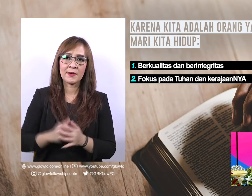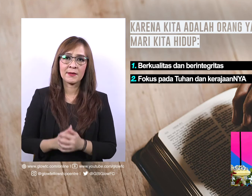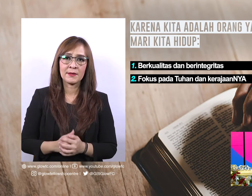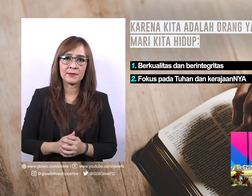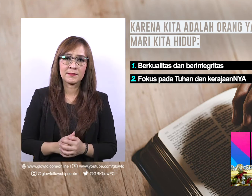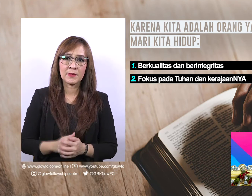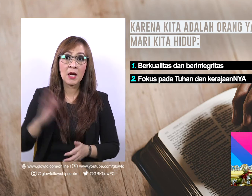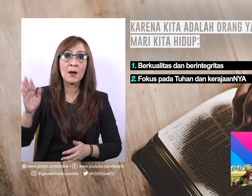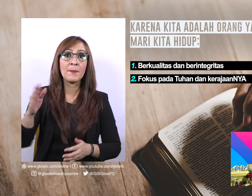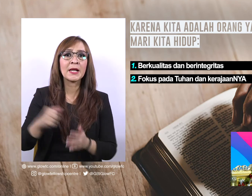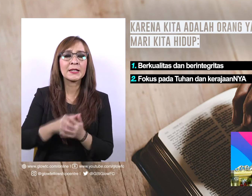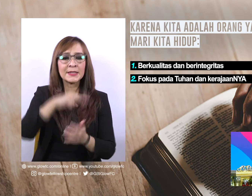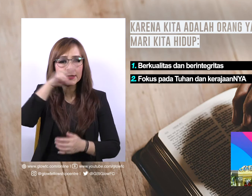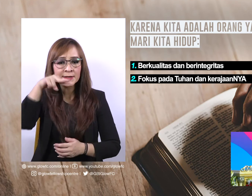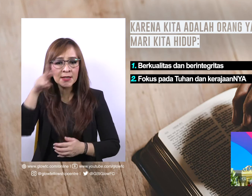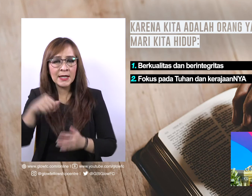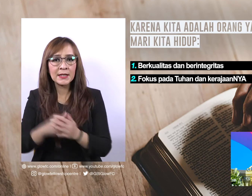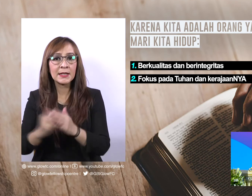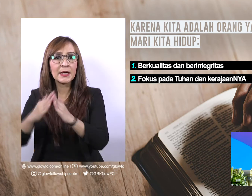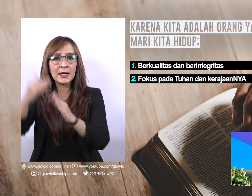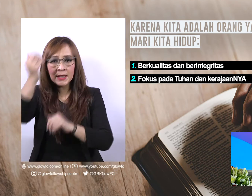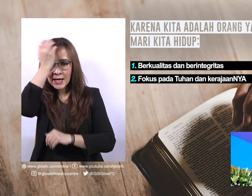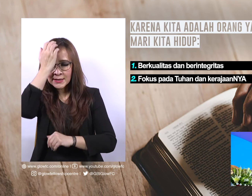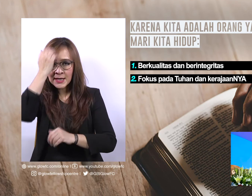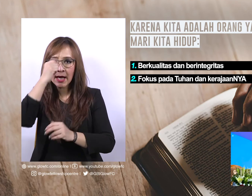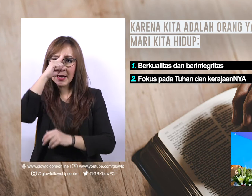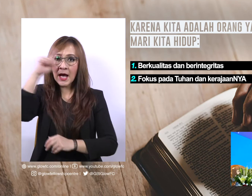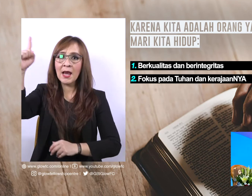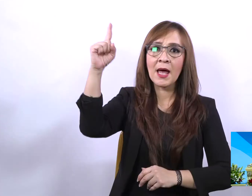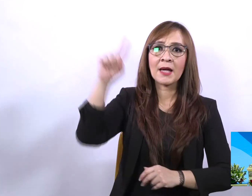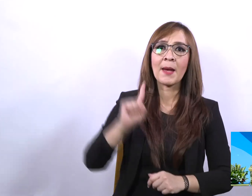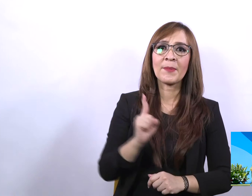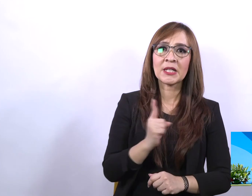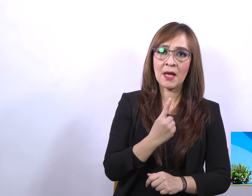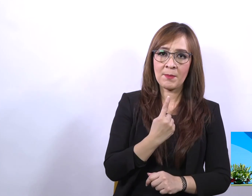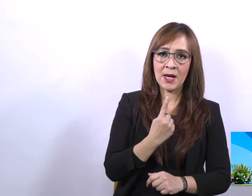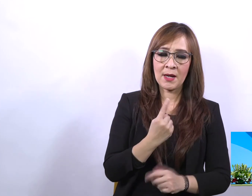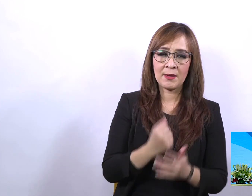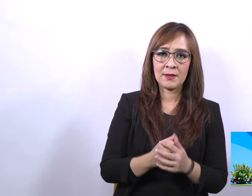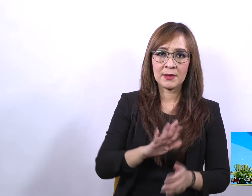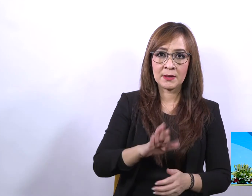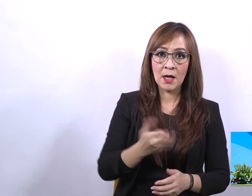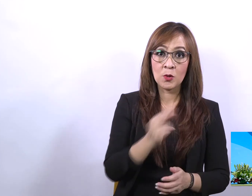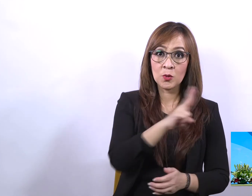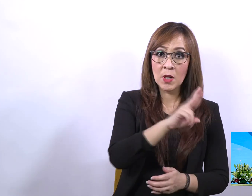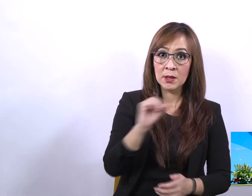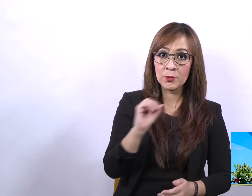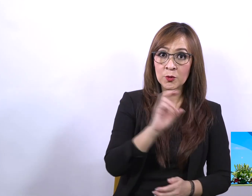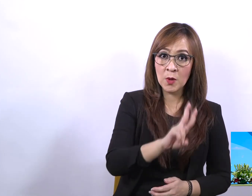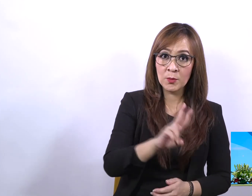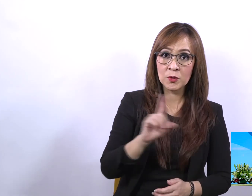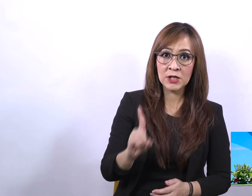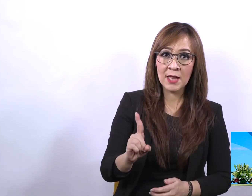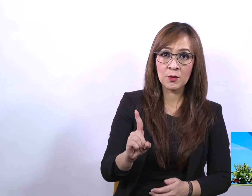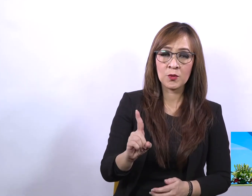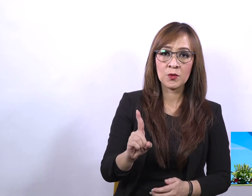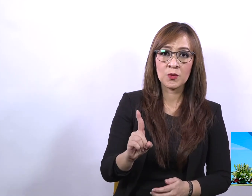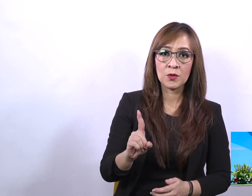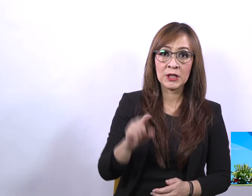dan kebenarannya maka semuanya akan ditambahkan kepadamu Hai 2021 ini